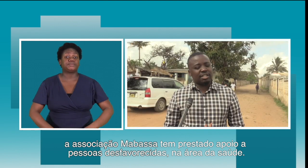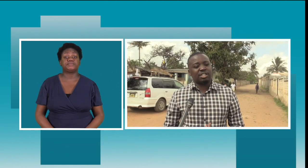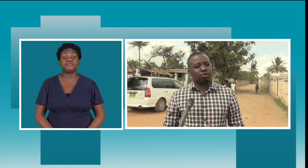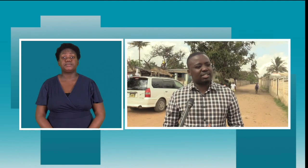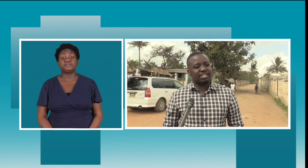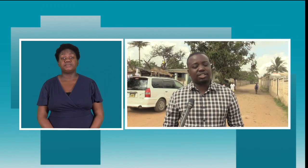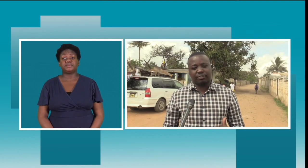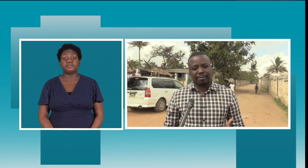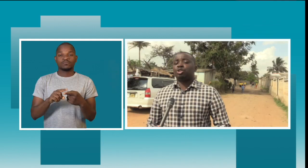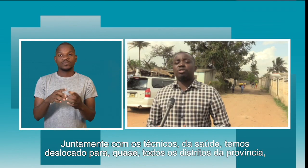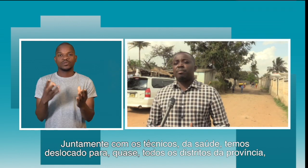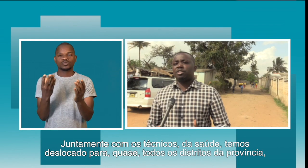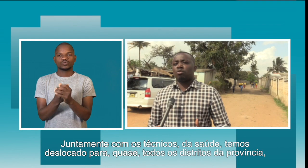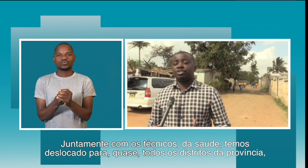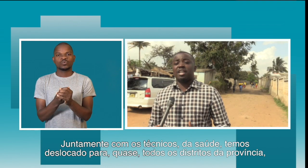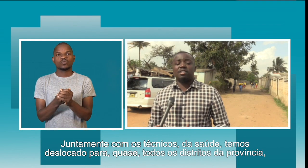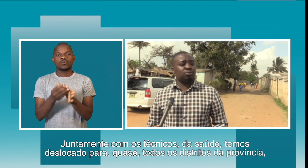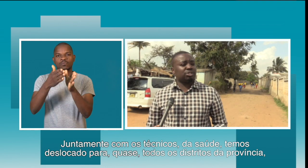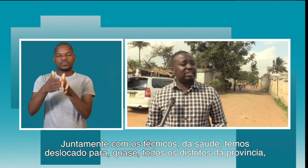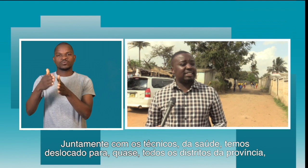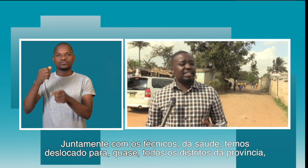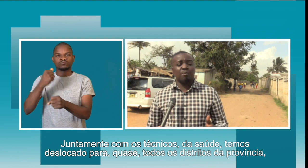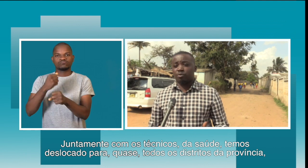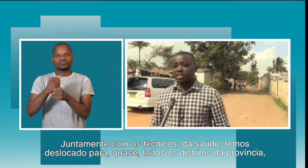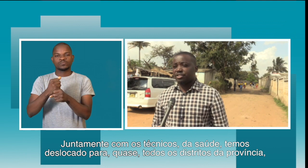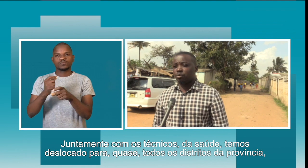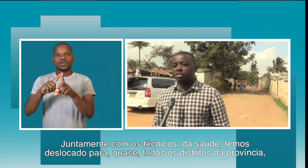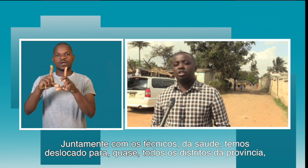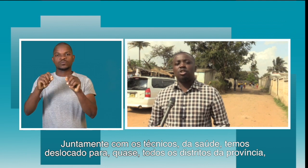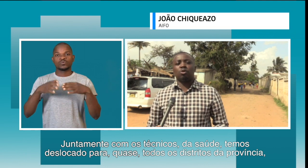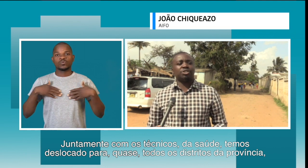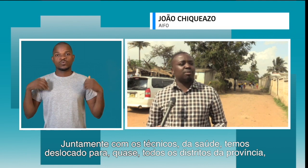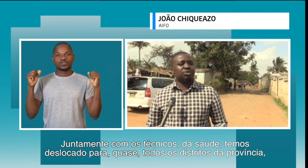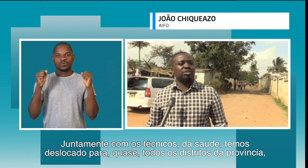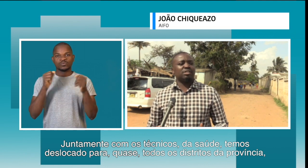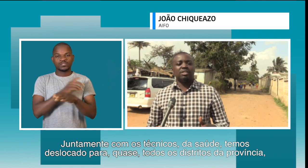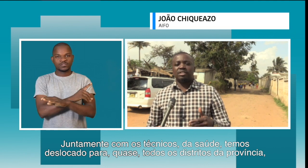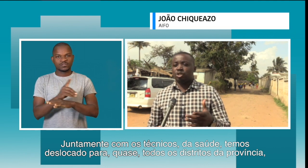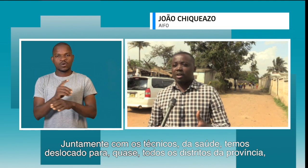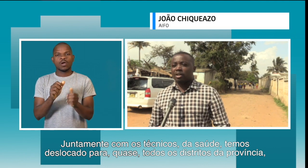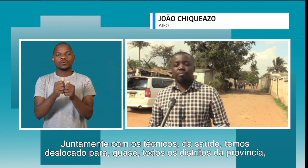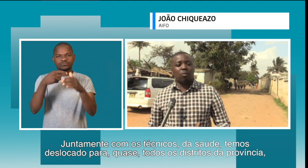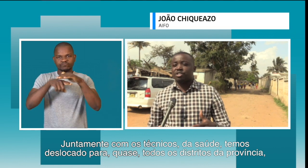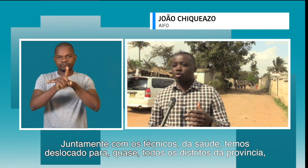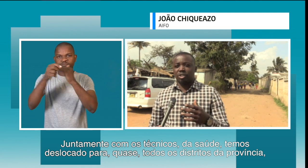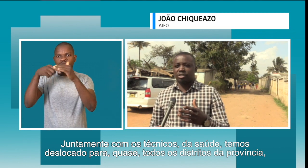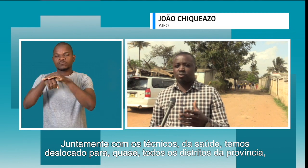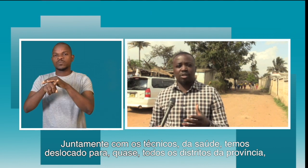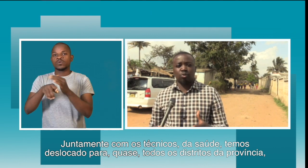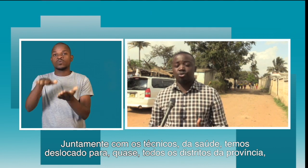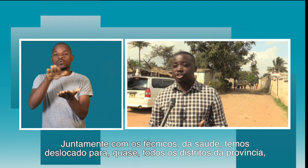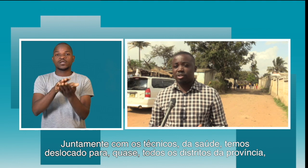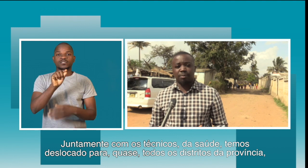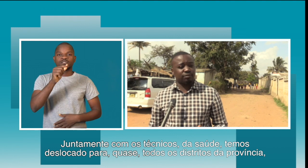saúde. juntamente com os técnicos da Direção Provincial de Saúde, nós temos deslocado para quase todos